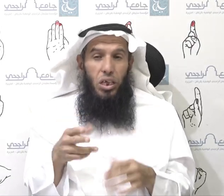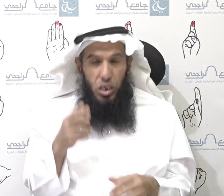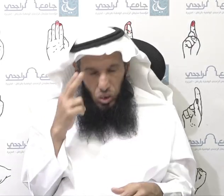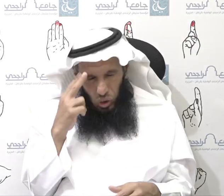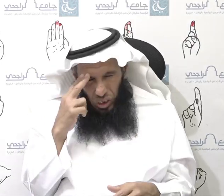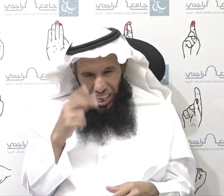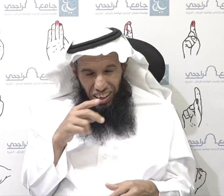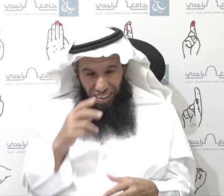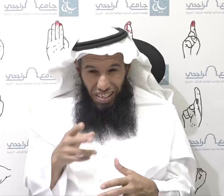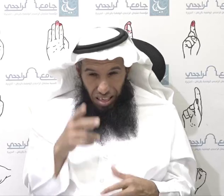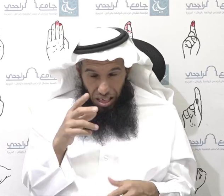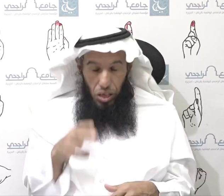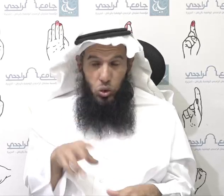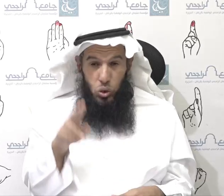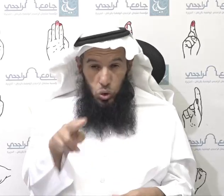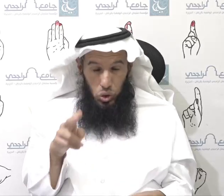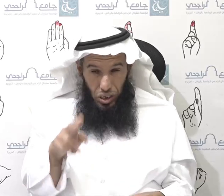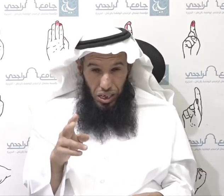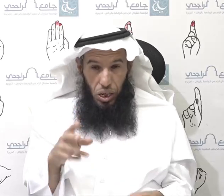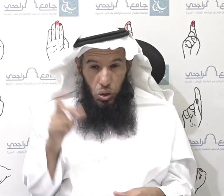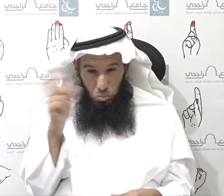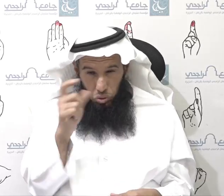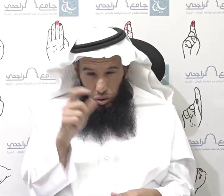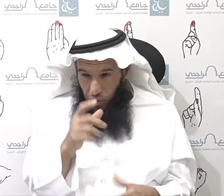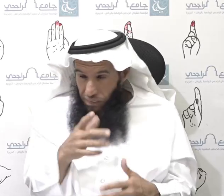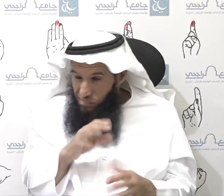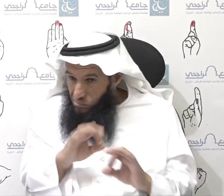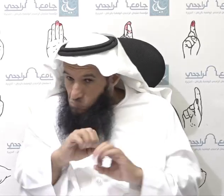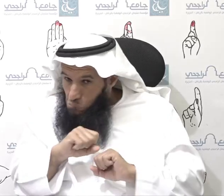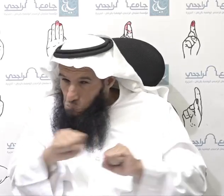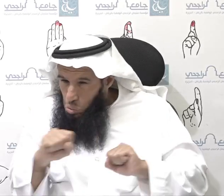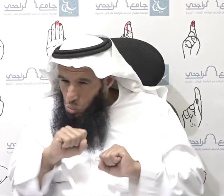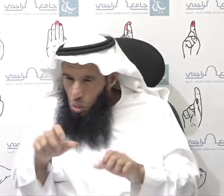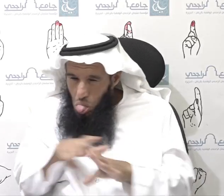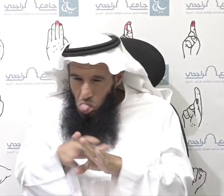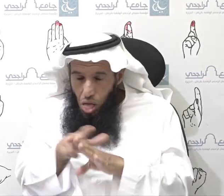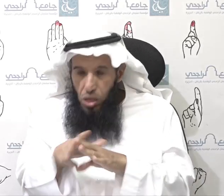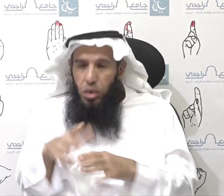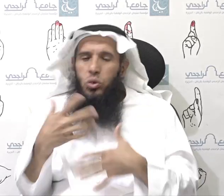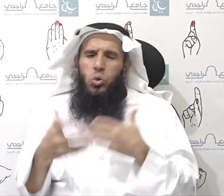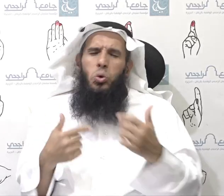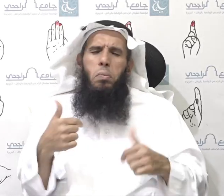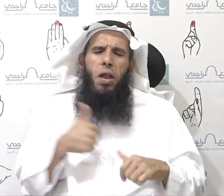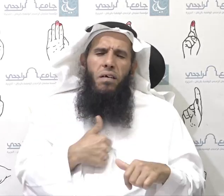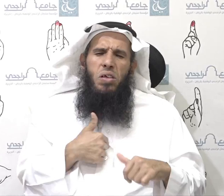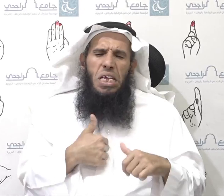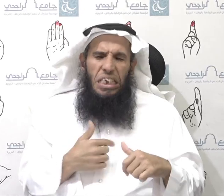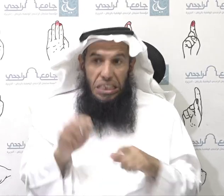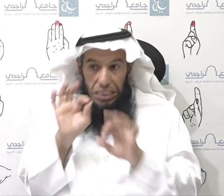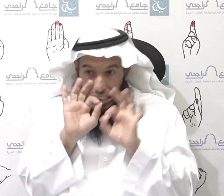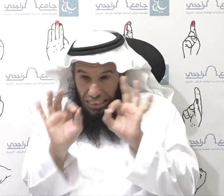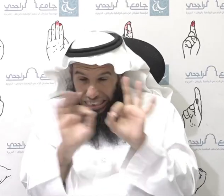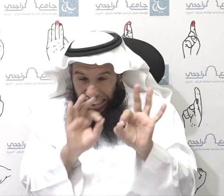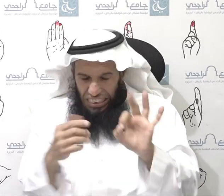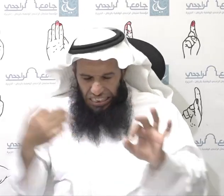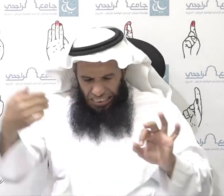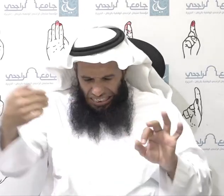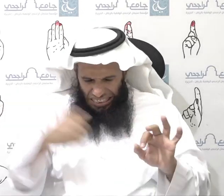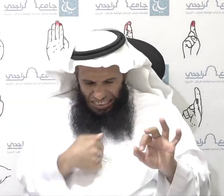وأراد بلادنا والإسلام والمسلمين بسوء فاشغله بنفسه، واجعل كيده في نحره، واجعل